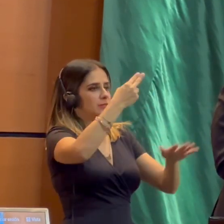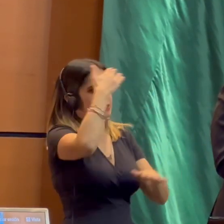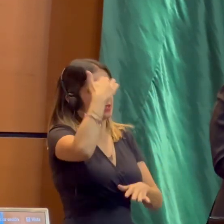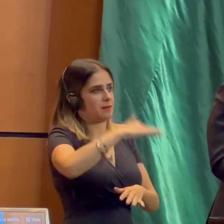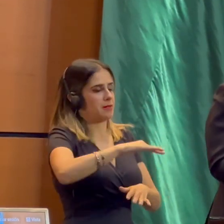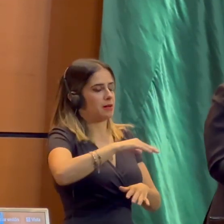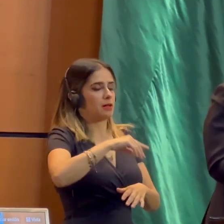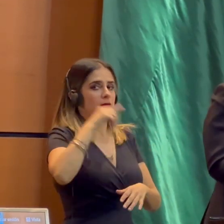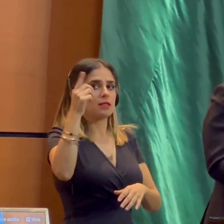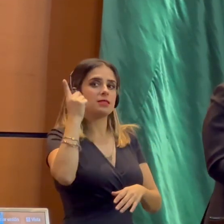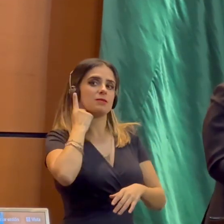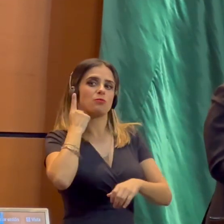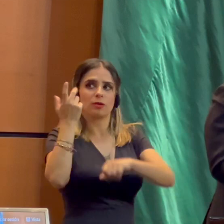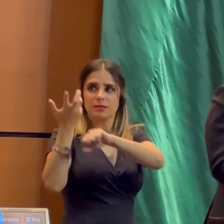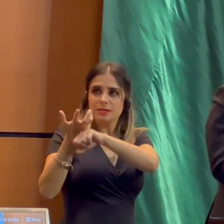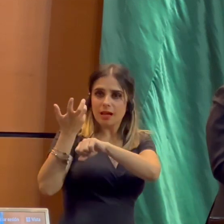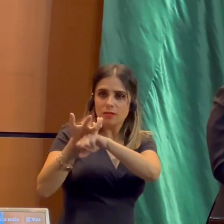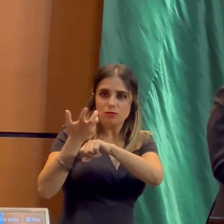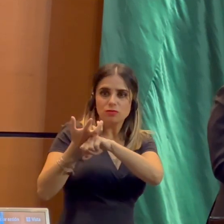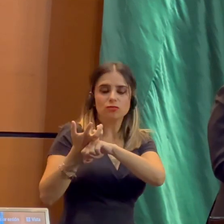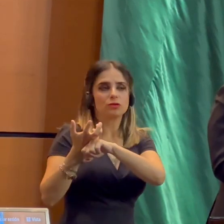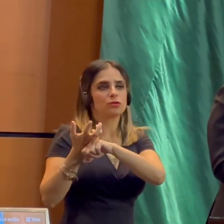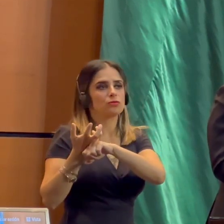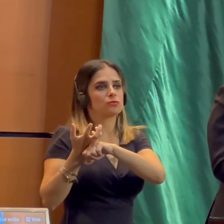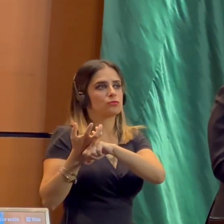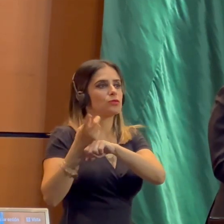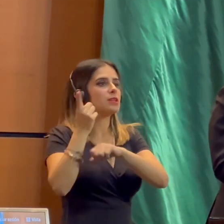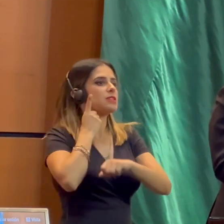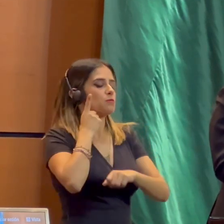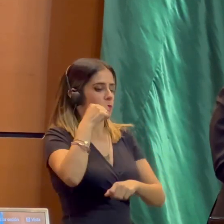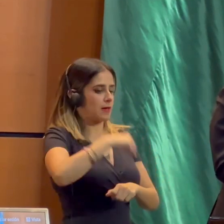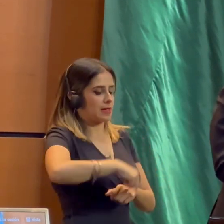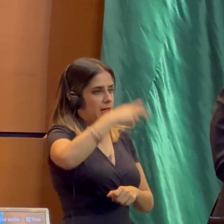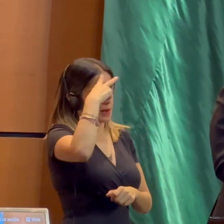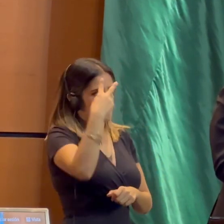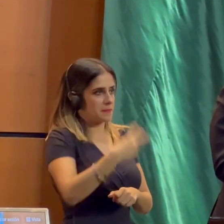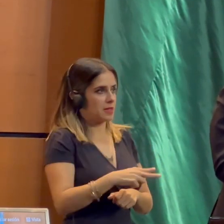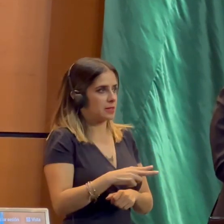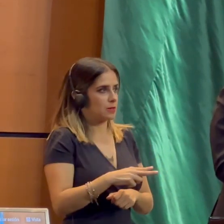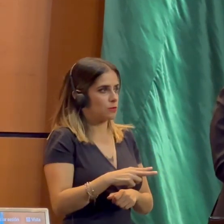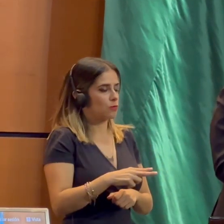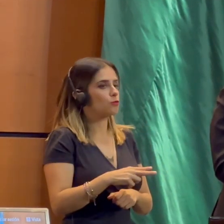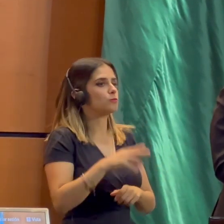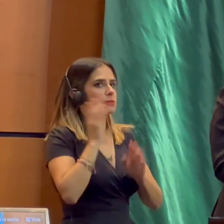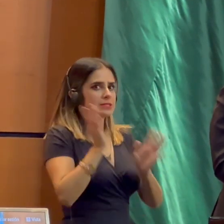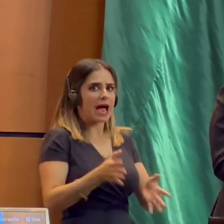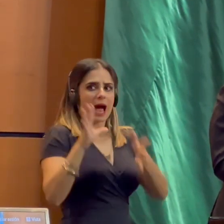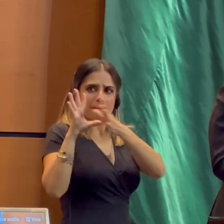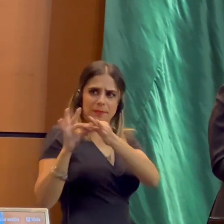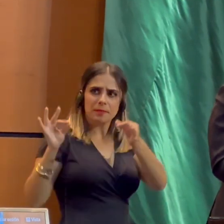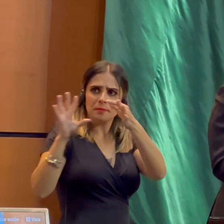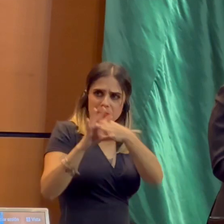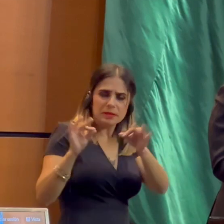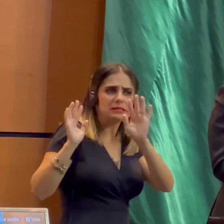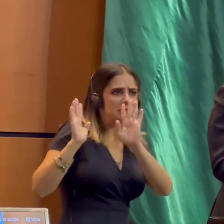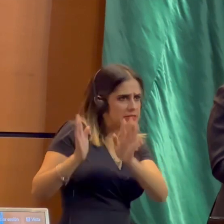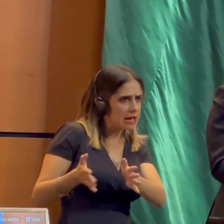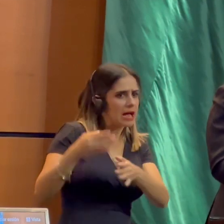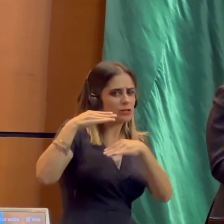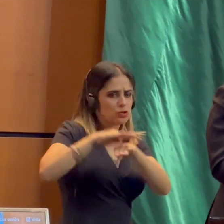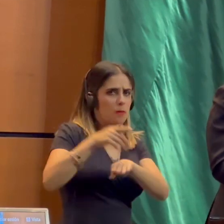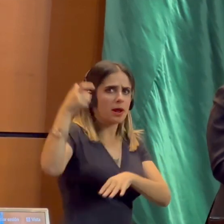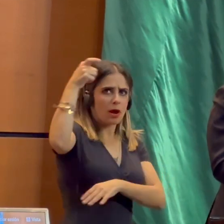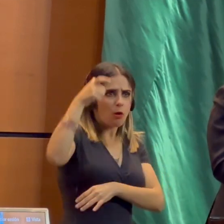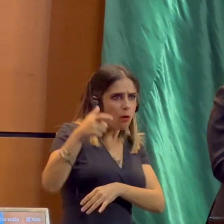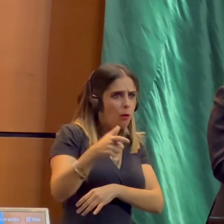で情報開示をしなければということで法律を制定したと考えております。2番目の科学的